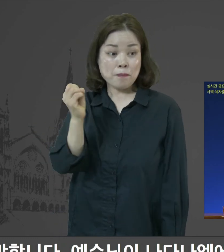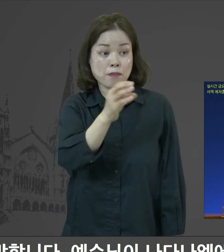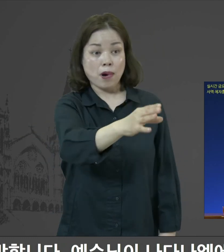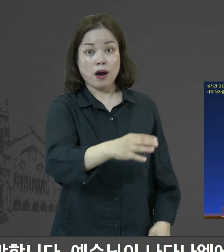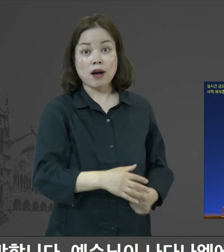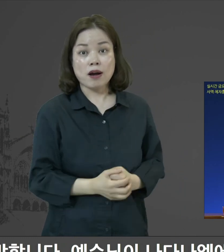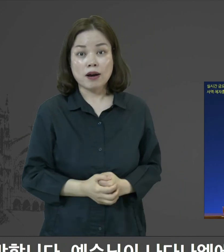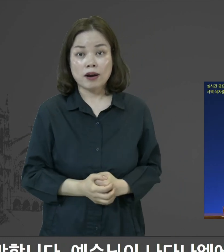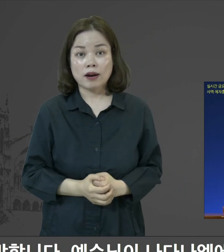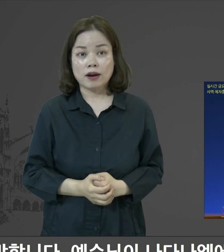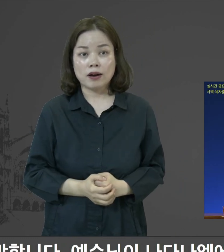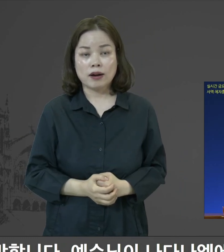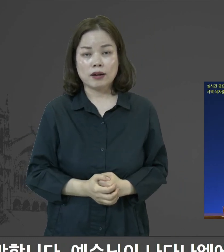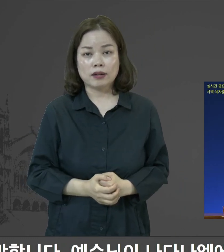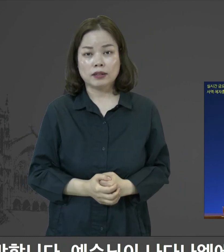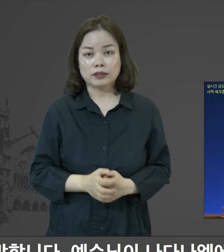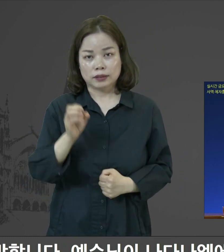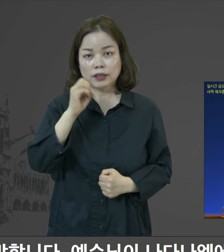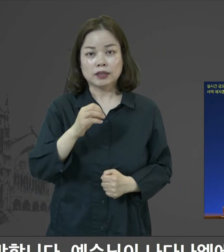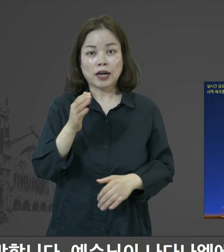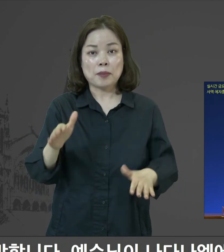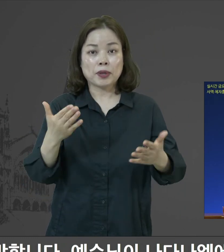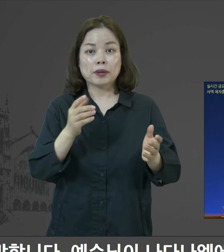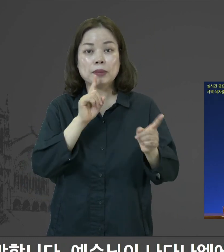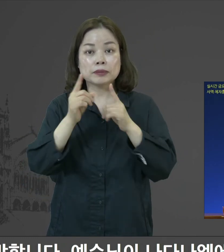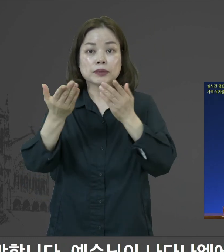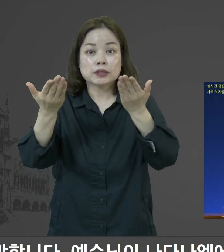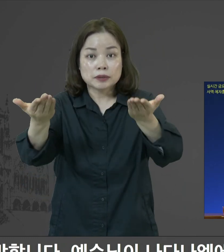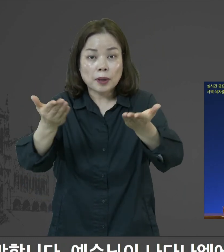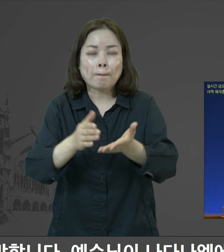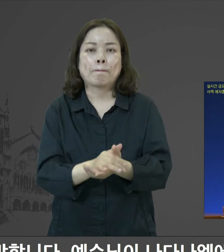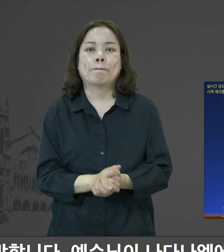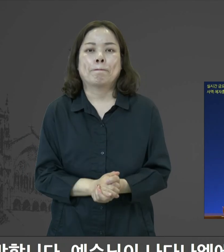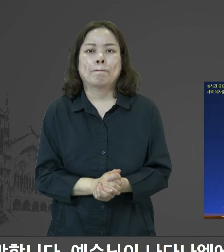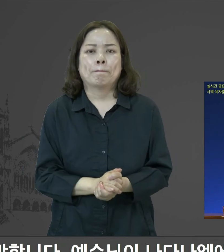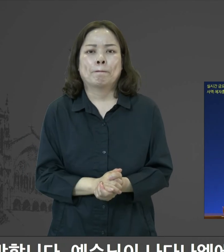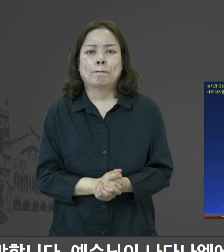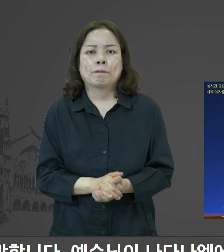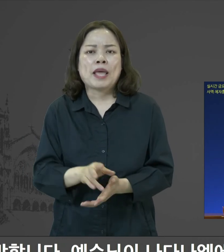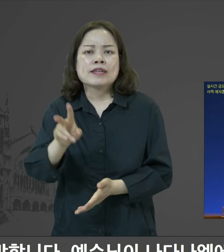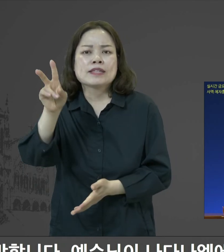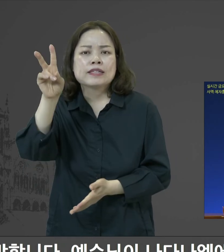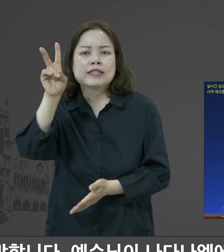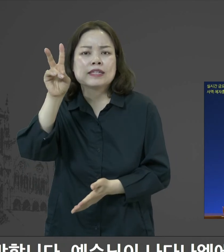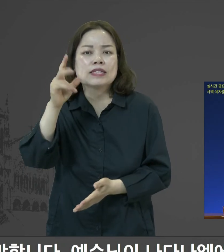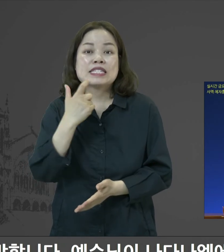것이죠. 이건 좀 빨리 진행하겠습니다. 이것은 야곱이